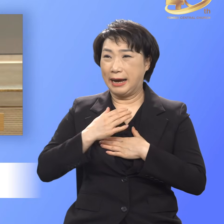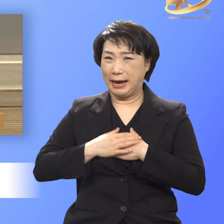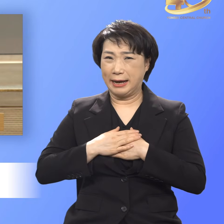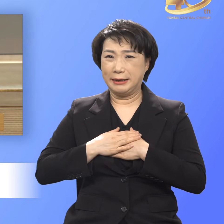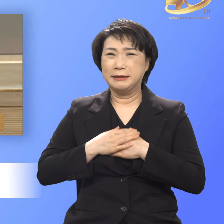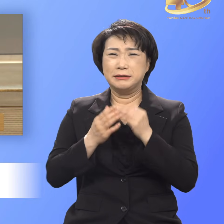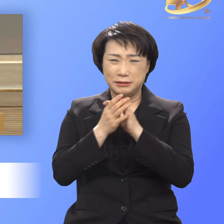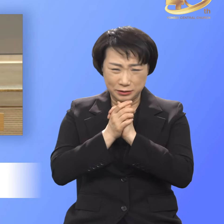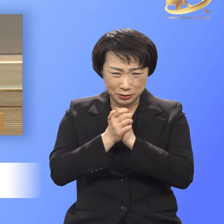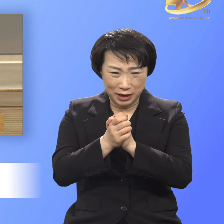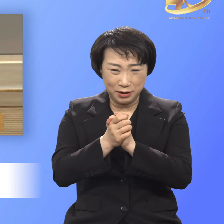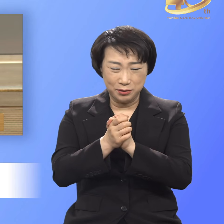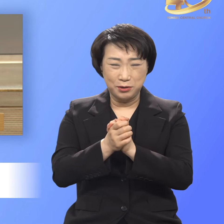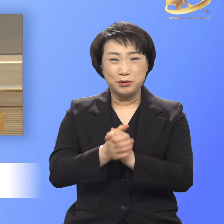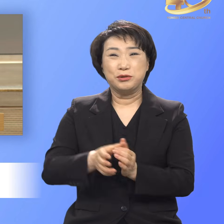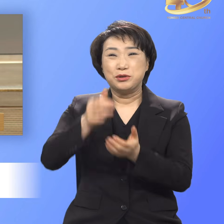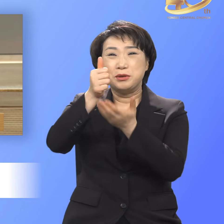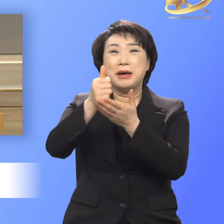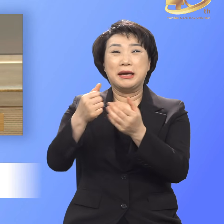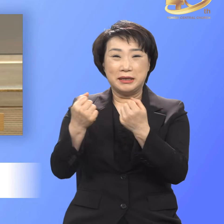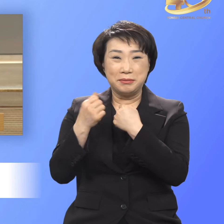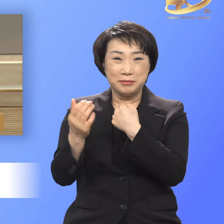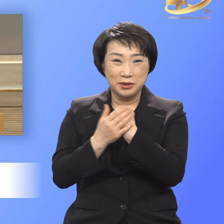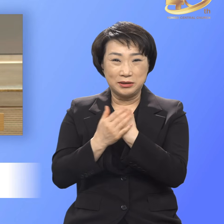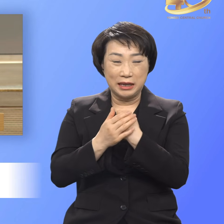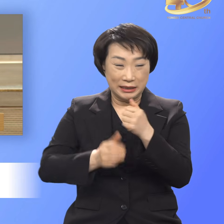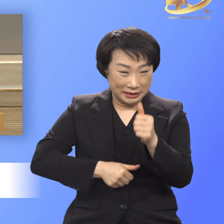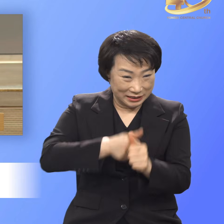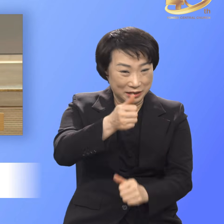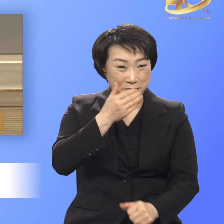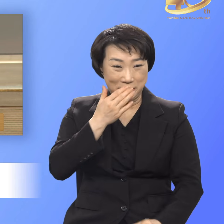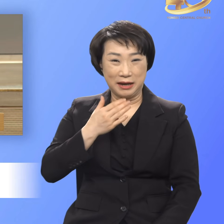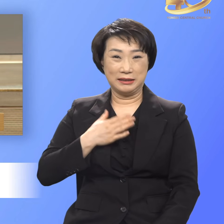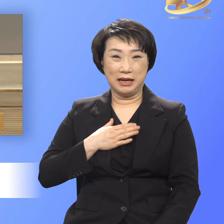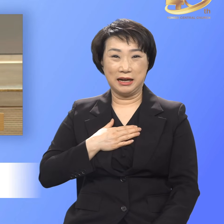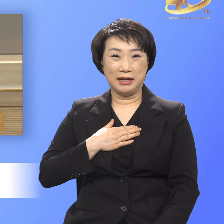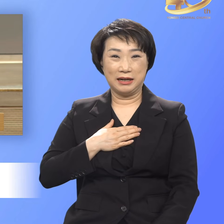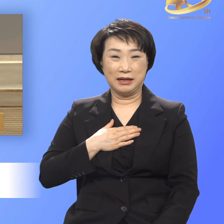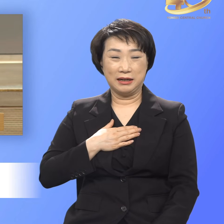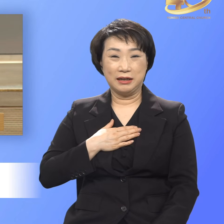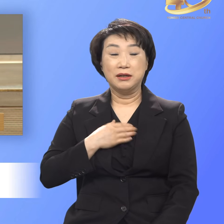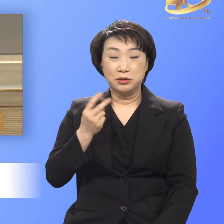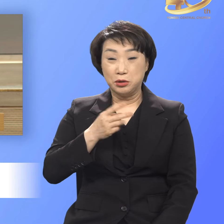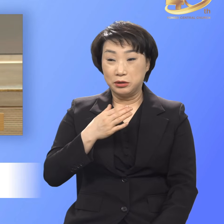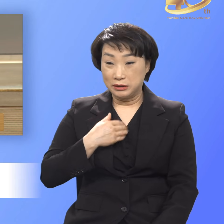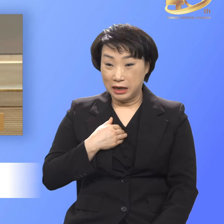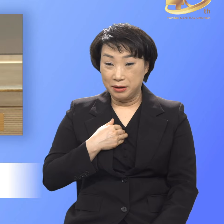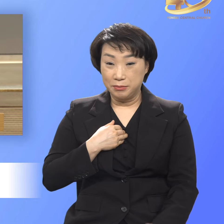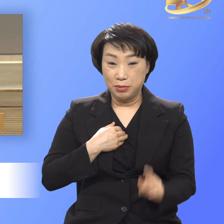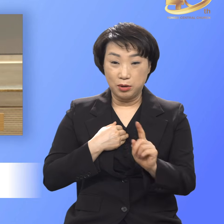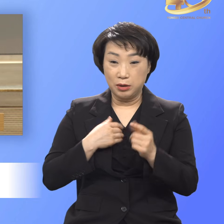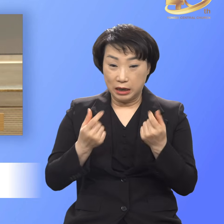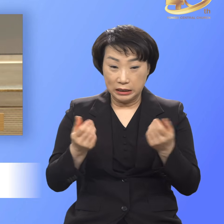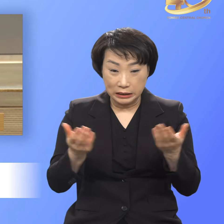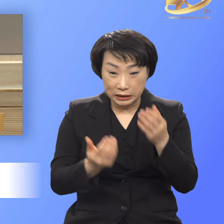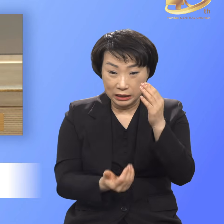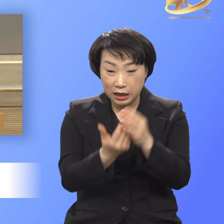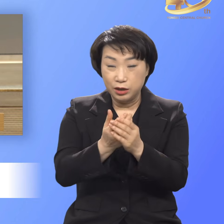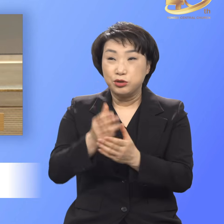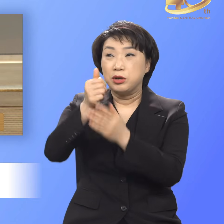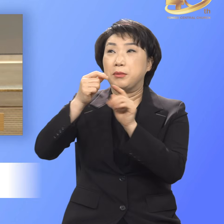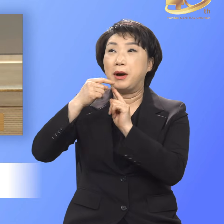알아서 기도하고 주님 힘으로 이길 수 있다. 그리고 나는 이런 일이 있다고